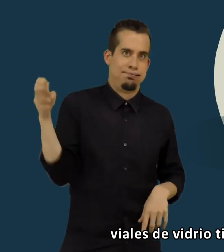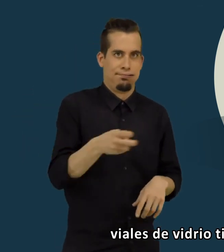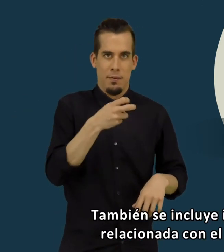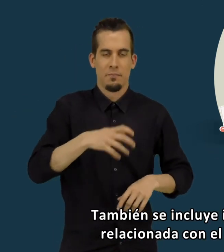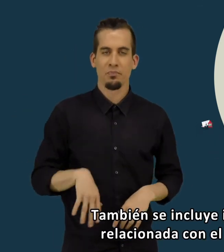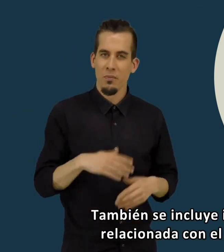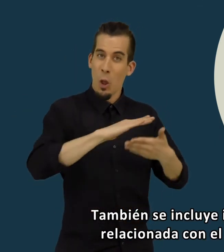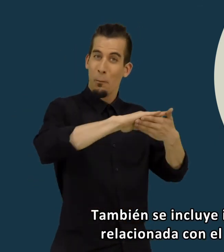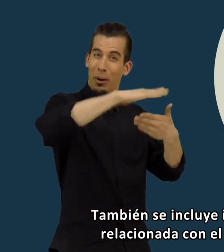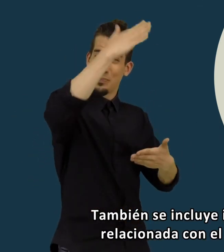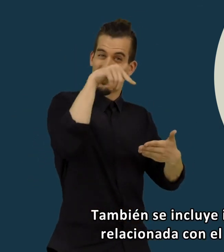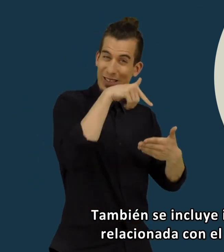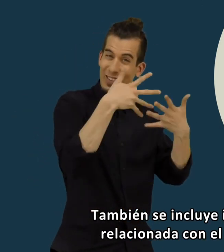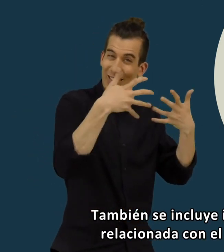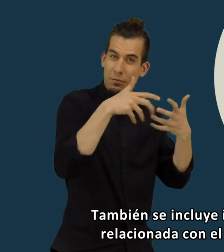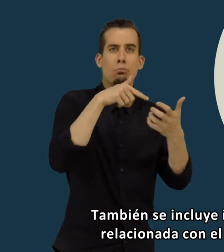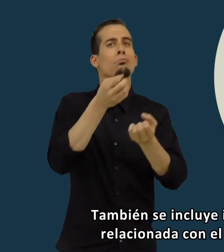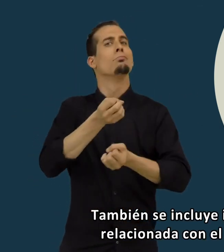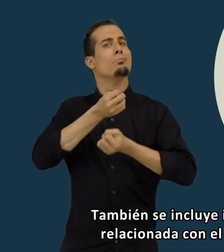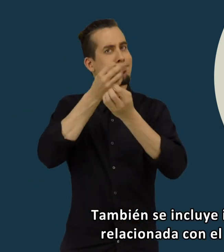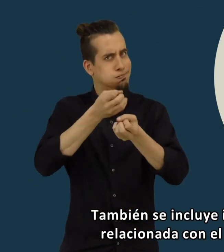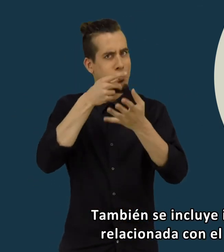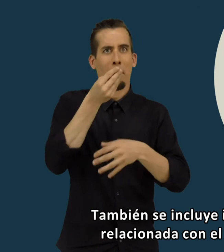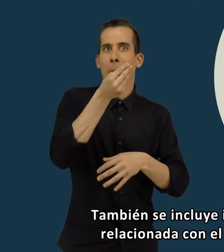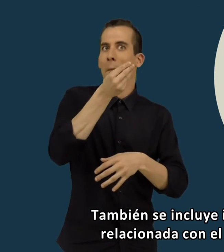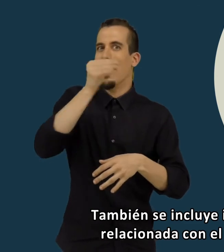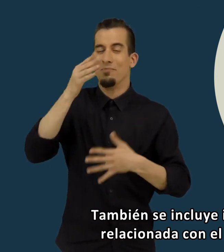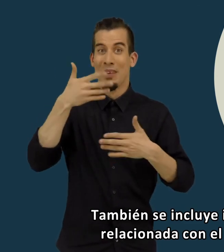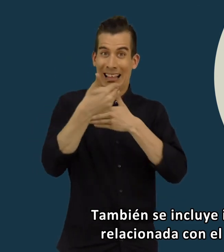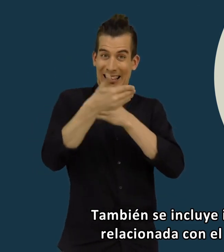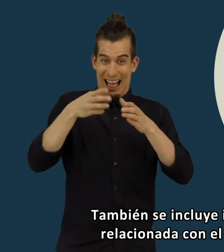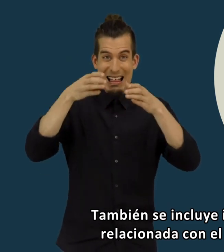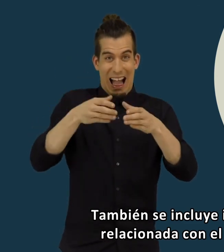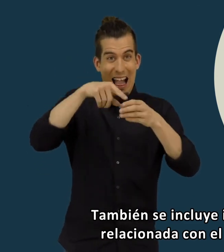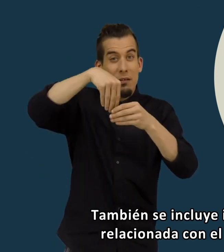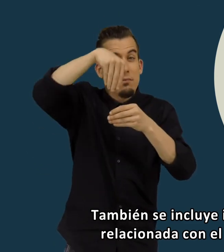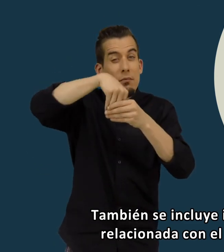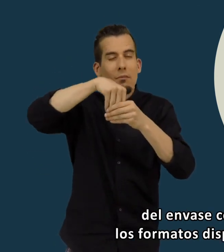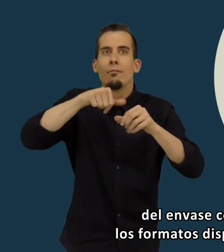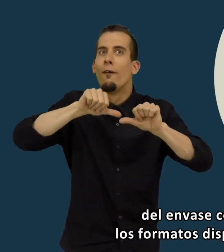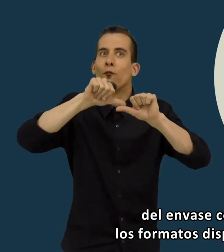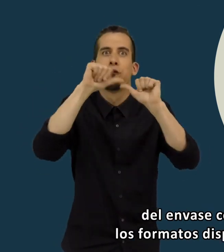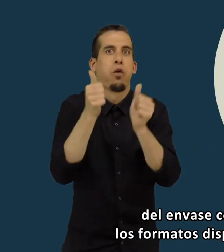También se incluye información relacionada con el contenido del envase, como los formatos